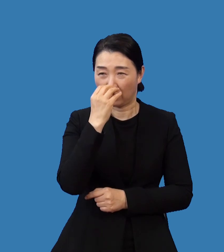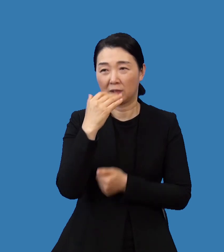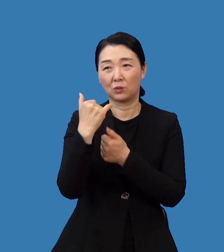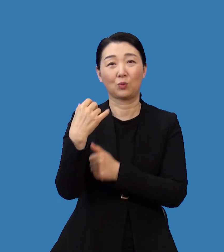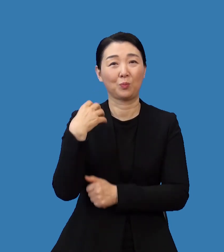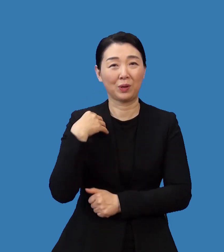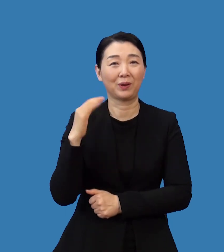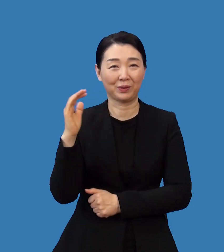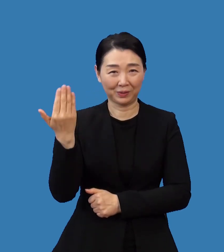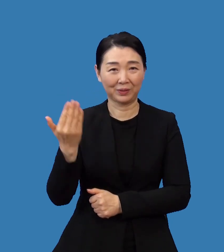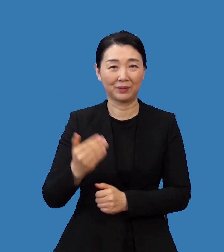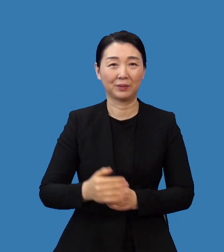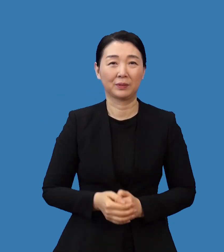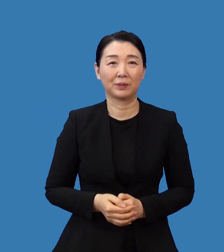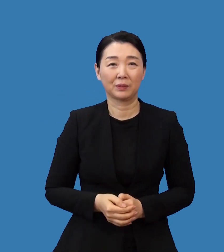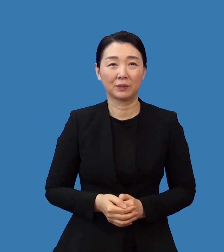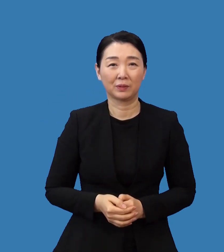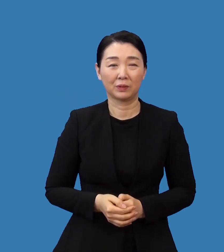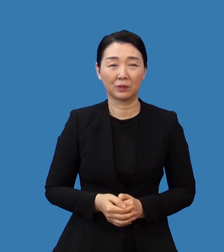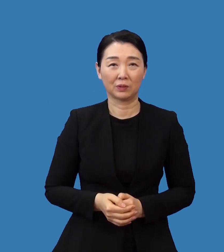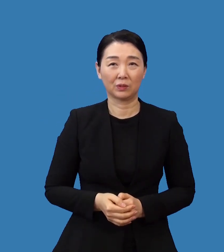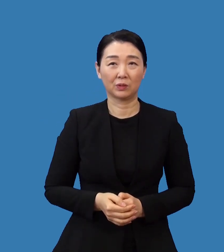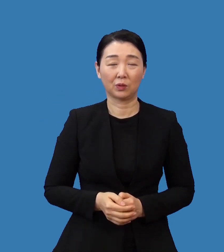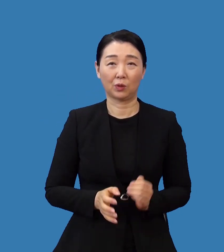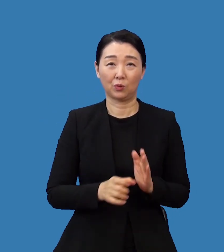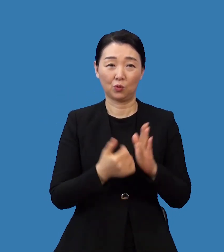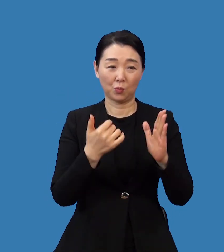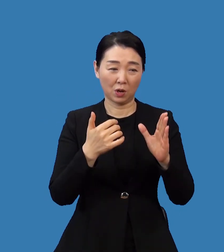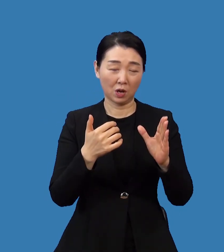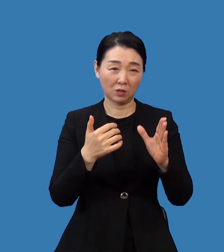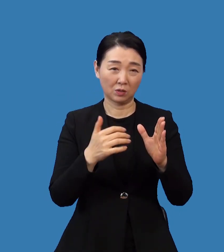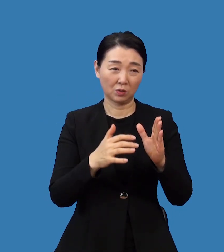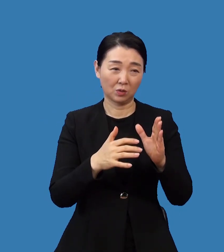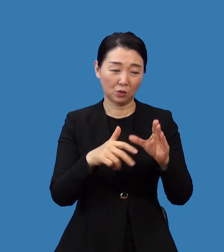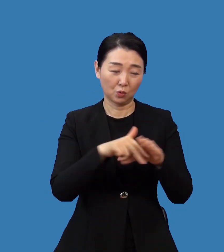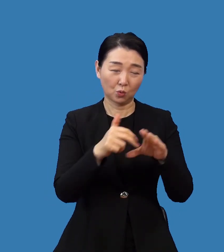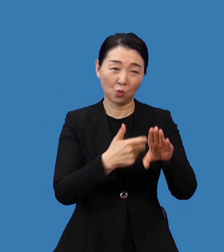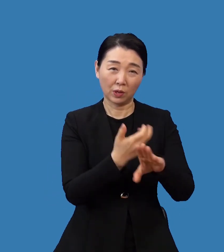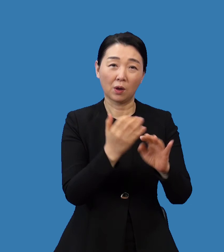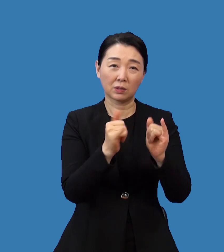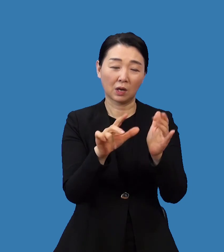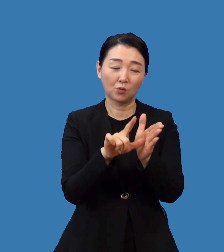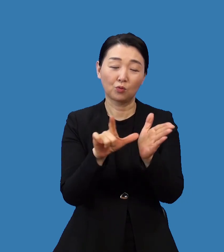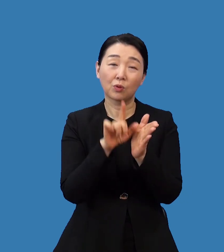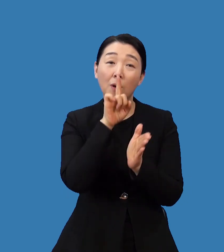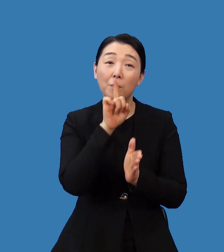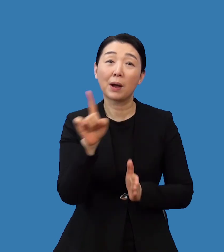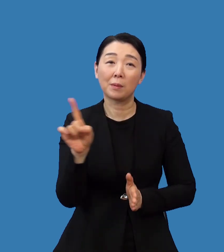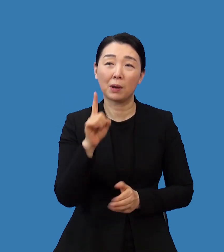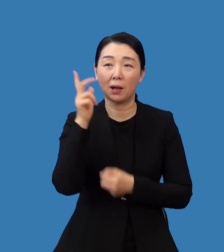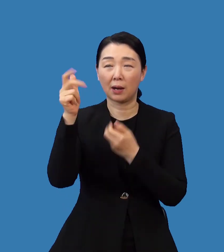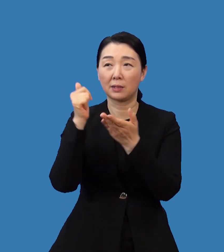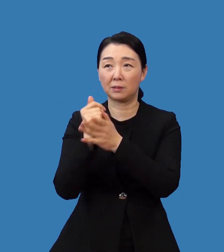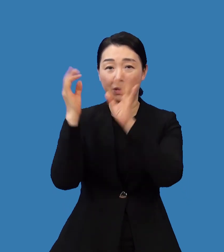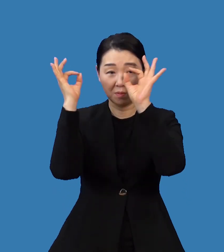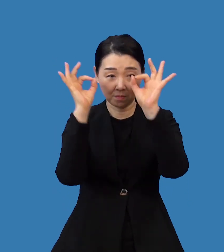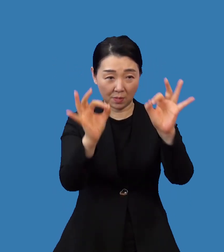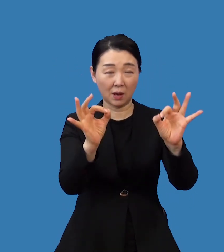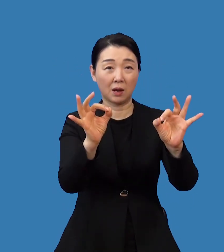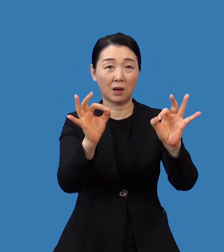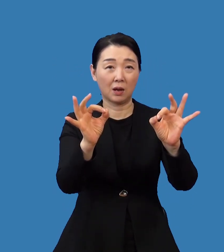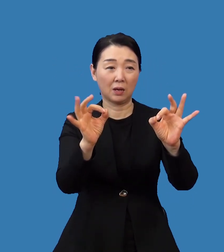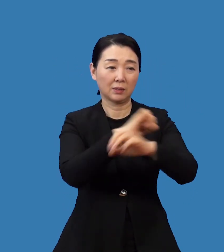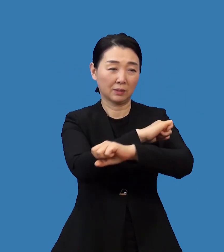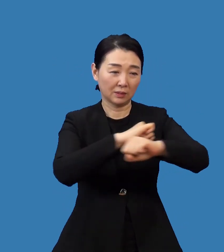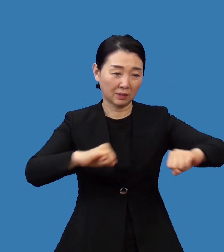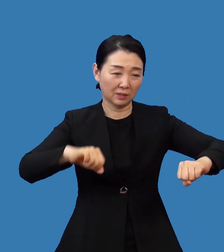것입니다. 유명한 종교개혁자 마르틴 루터는 이런 글을 남겼습니다. 하나님이 보시기에는